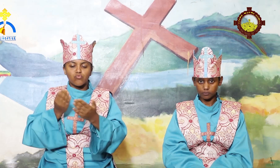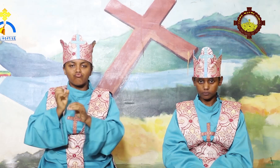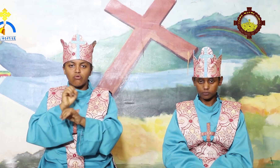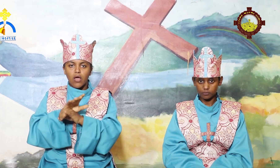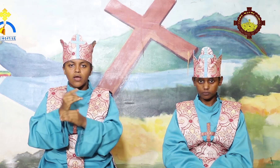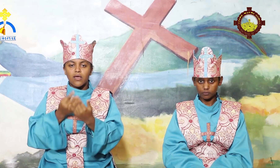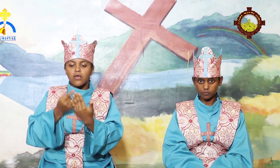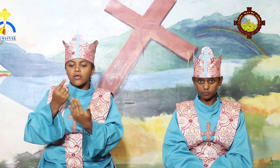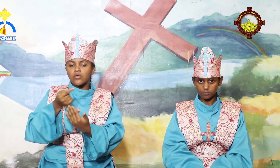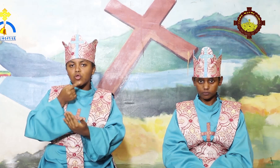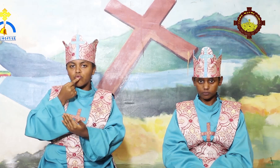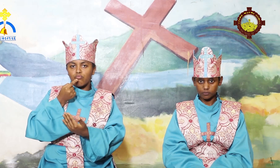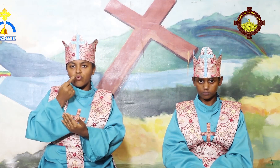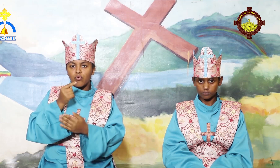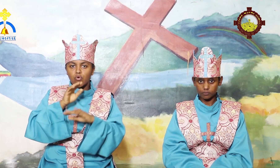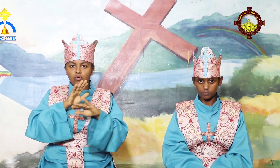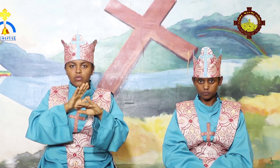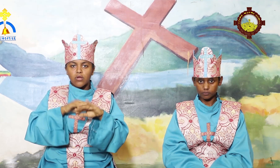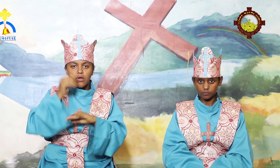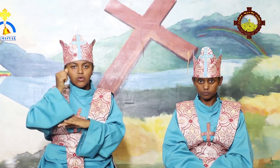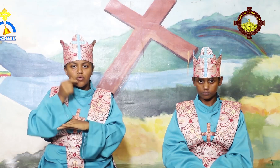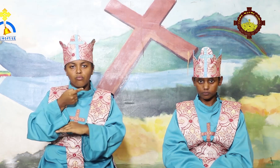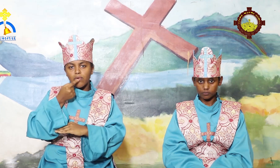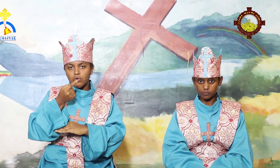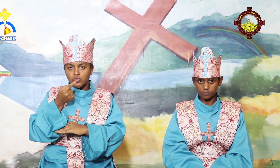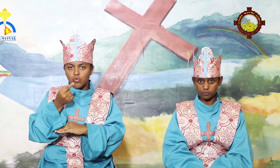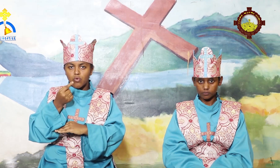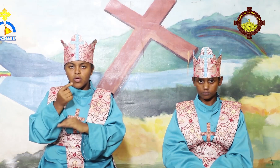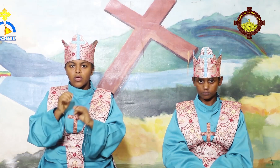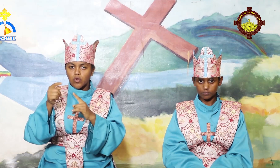ላከ። እንዲህም ብሎ ጠርናቸውን በሏቸው፣